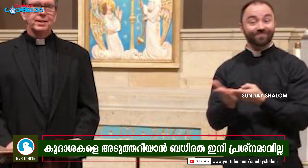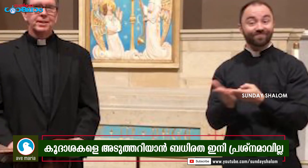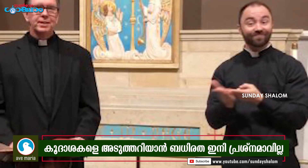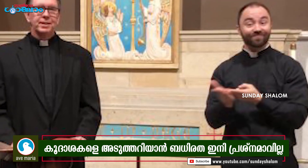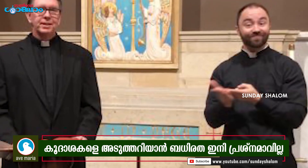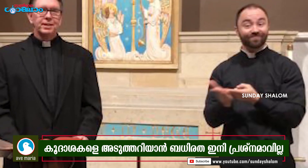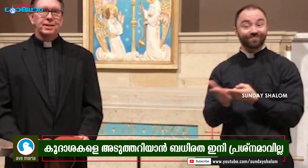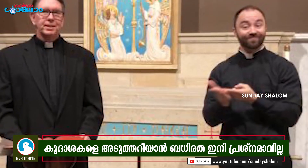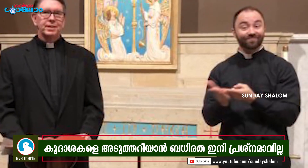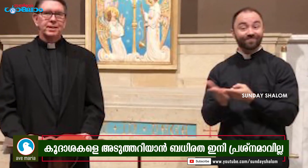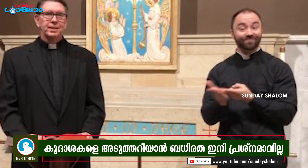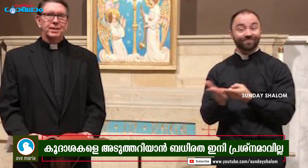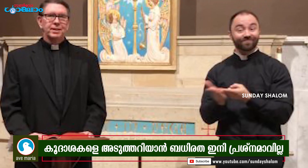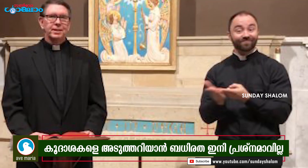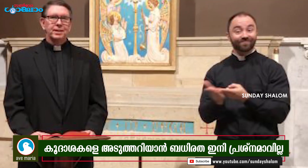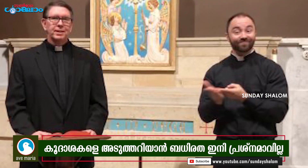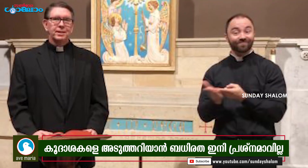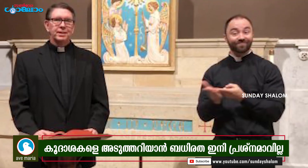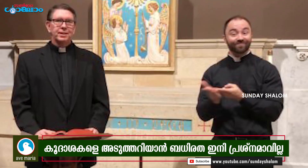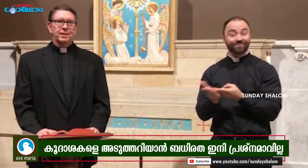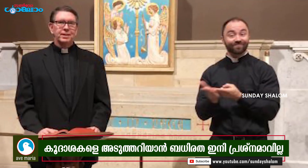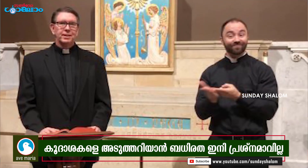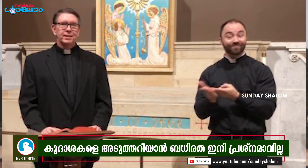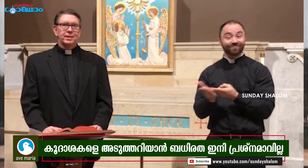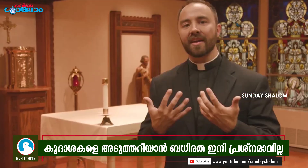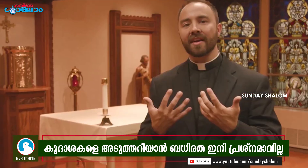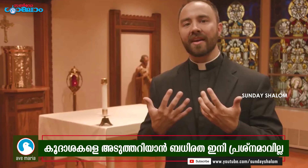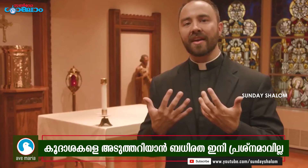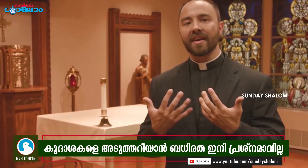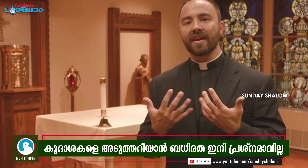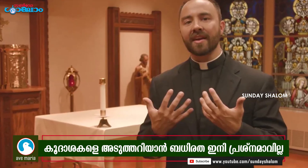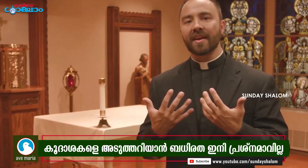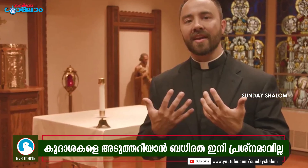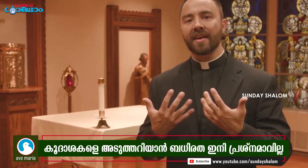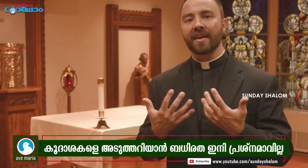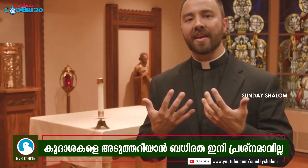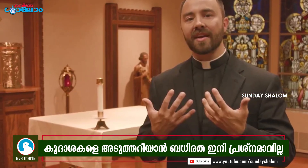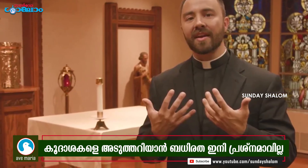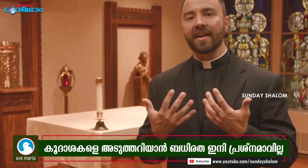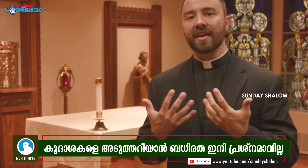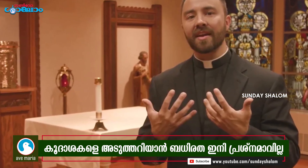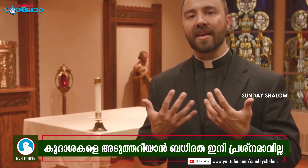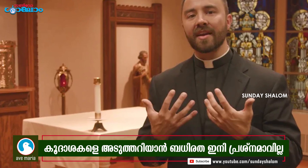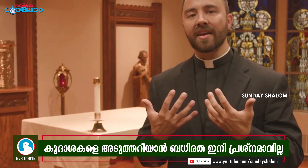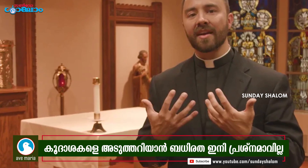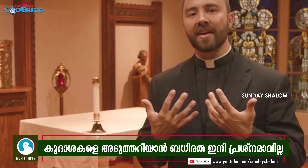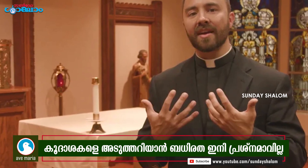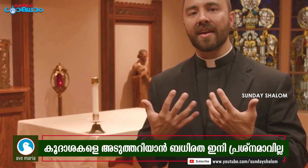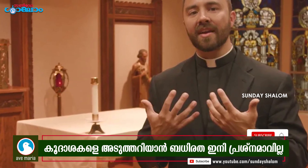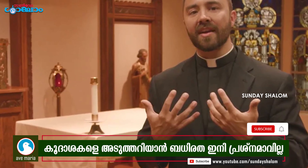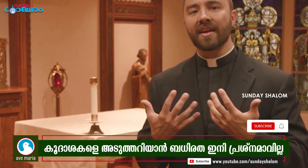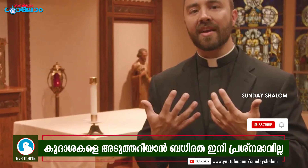ഫിലാഡൽഫിയ അതിരൂപതയുടെ ബദിരർക്കായുള്ള അപ്പസ്തോലറ്റിനു വേണ്ടി ആംഗ്യഭാഷ പഠിക്കുകയും അതിൽ പരിശീലനം നേടുകയും ചെയ്ത